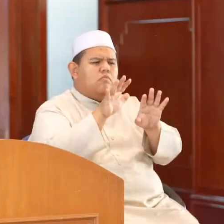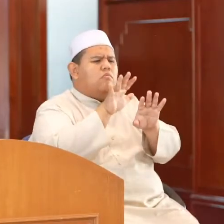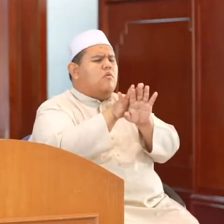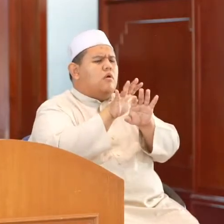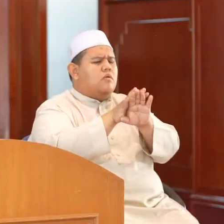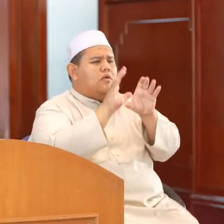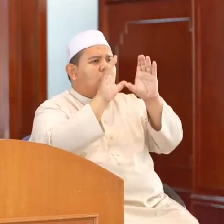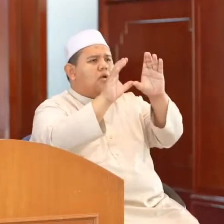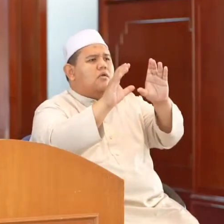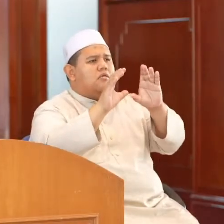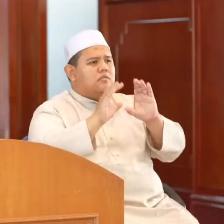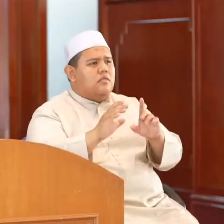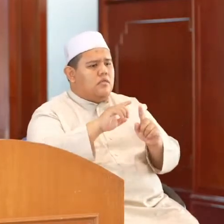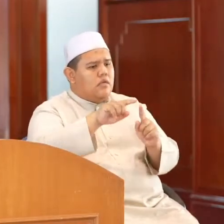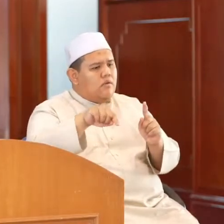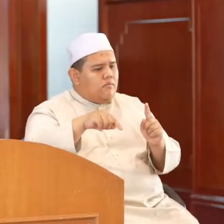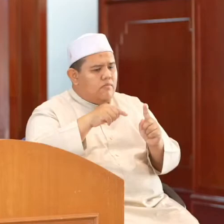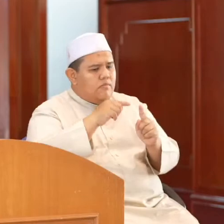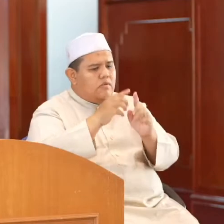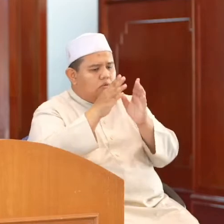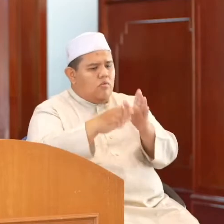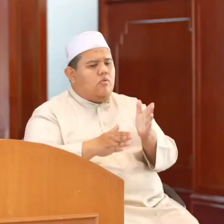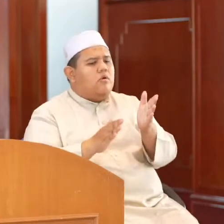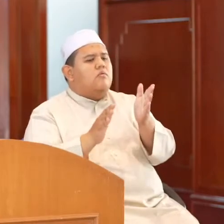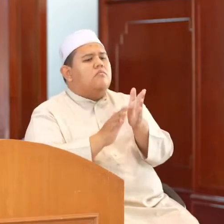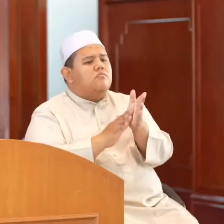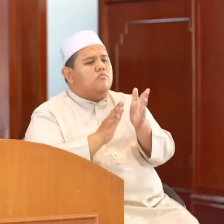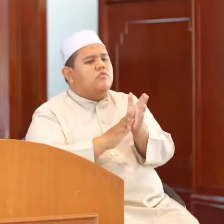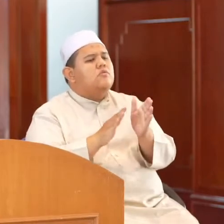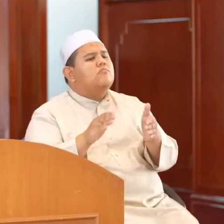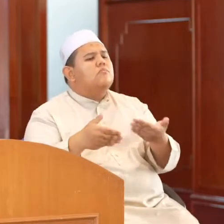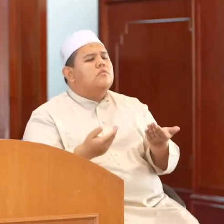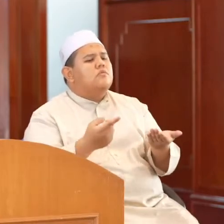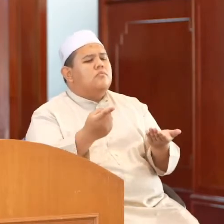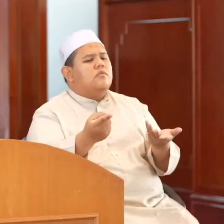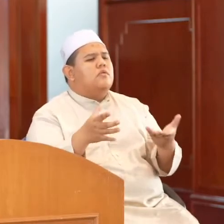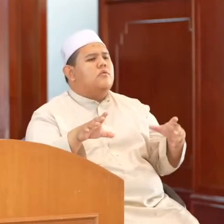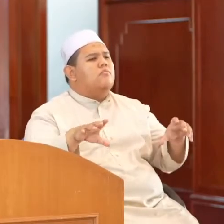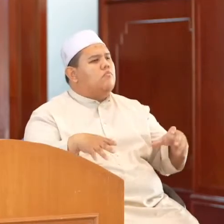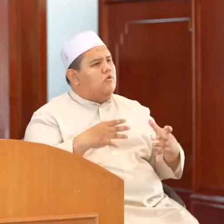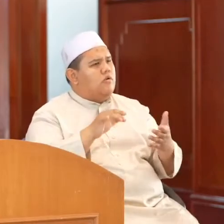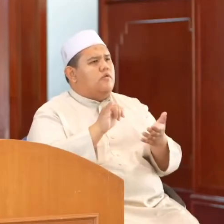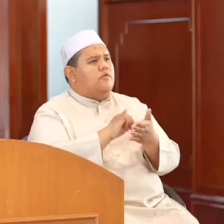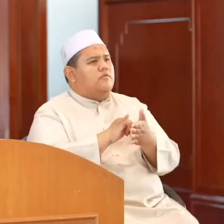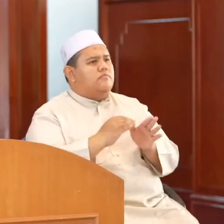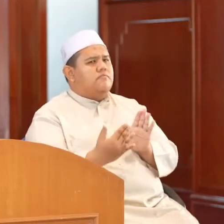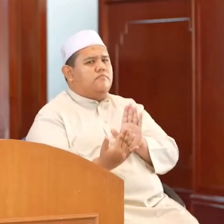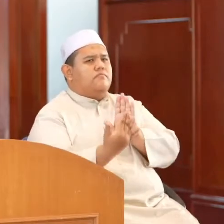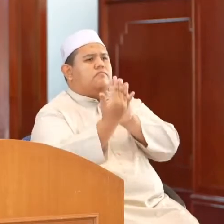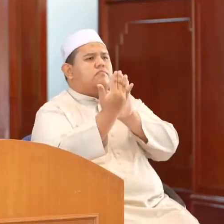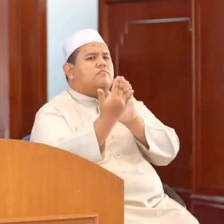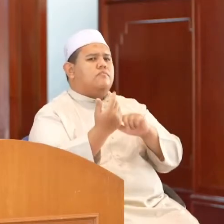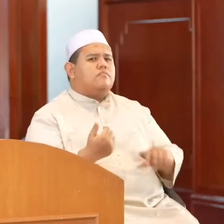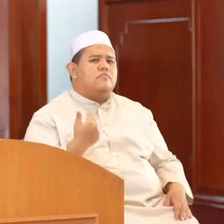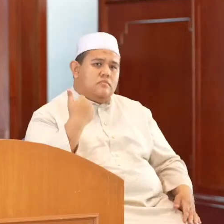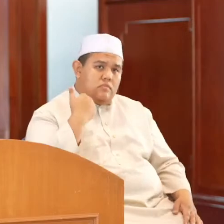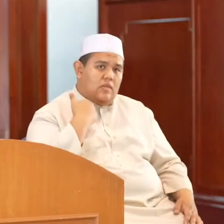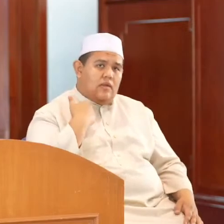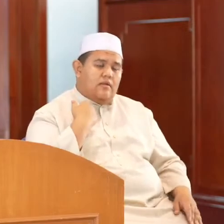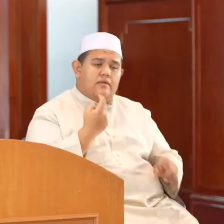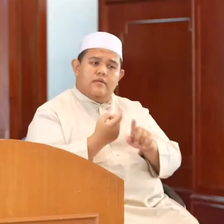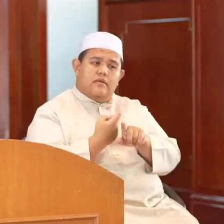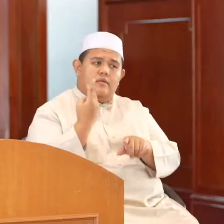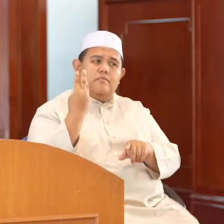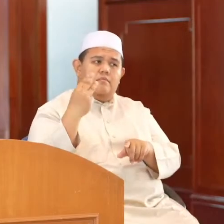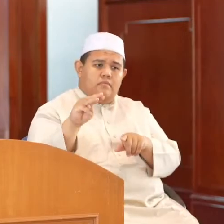cara apabila orang puji, macam mana dia lakukan. Ada di kalangan mereka